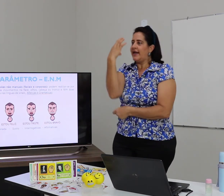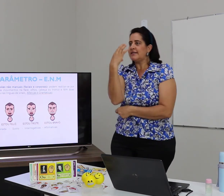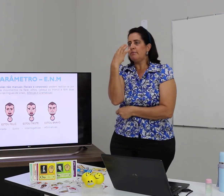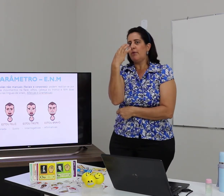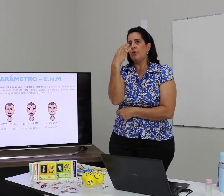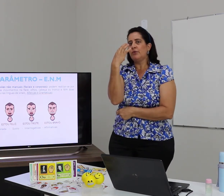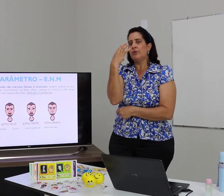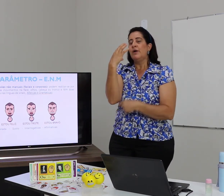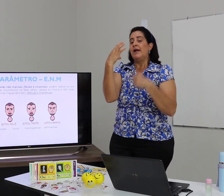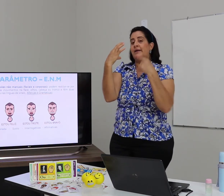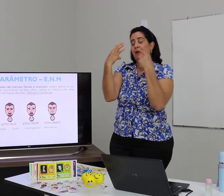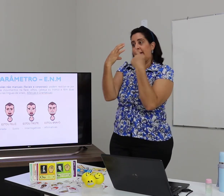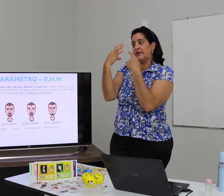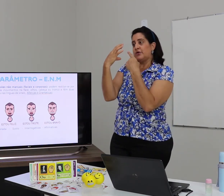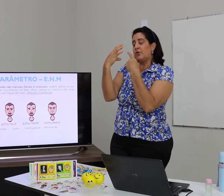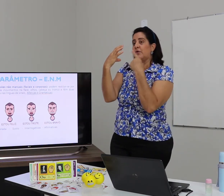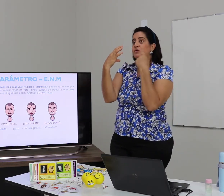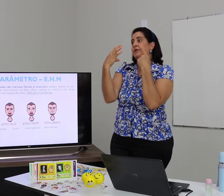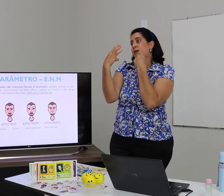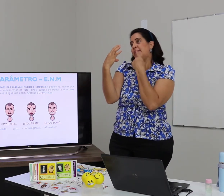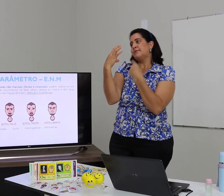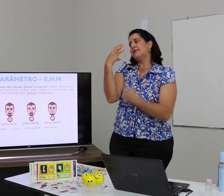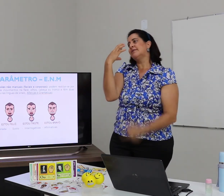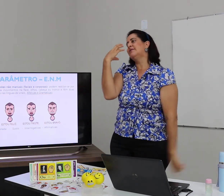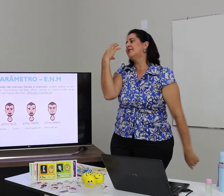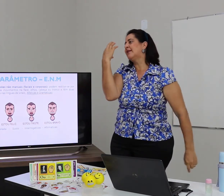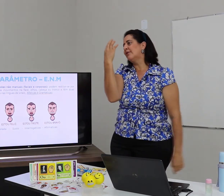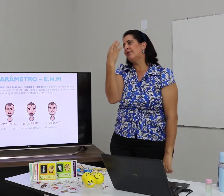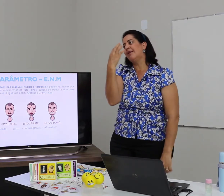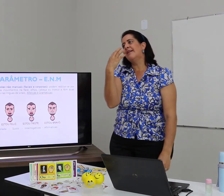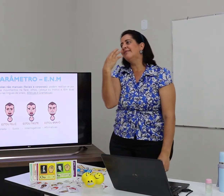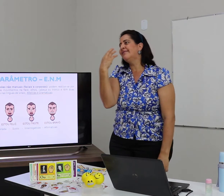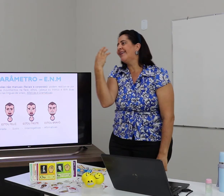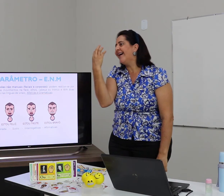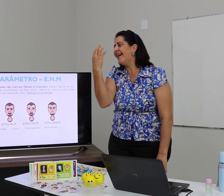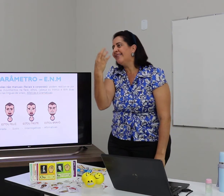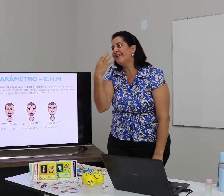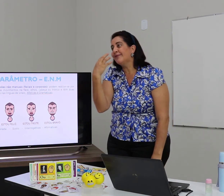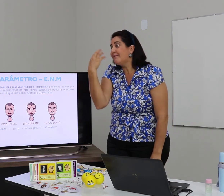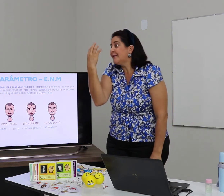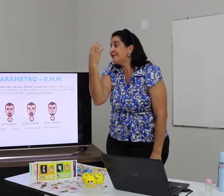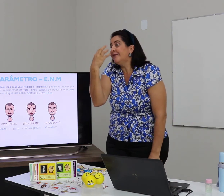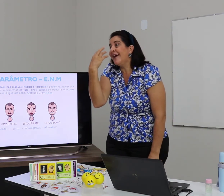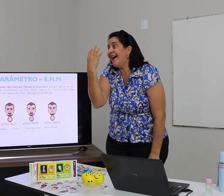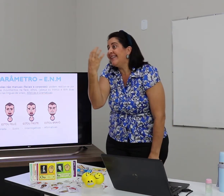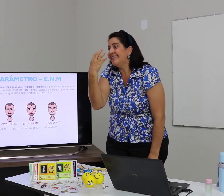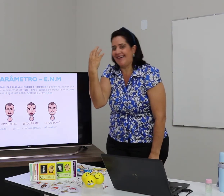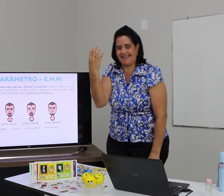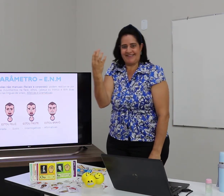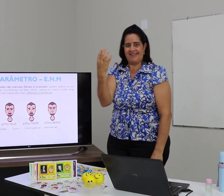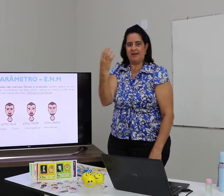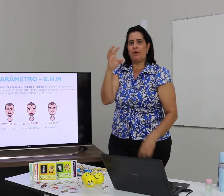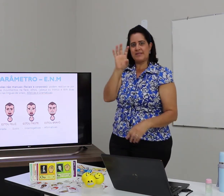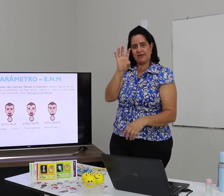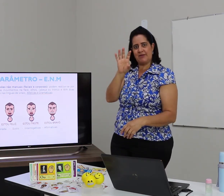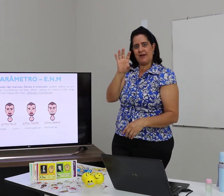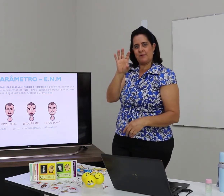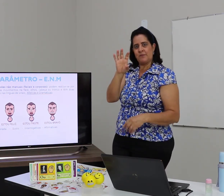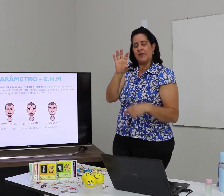nesse ponto, na parte do rosto, e a minha expressão indica que eu estou encantada, que eu estou apaixonada. Observaram?